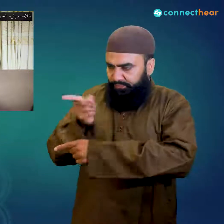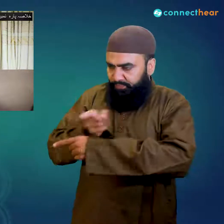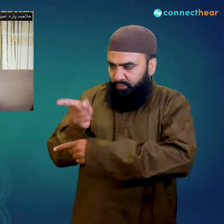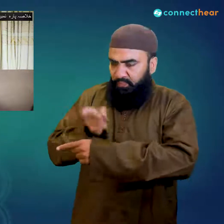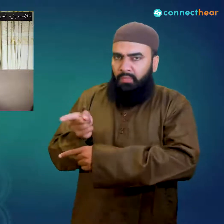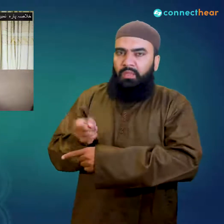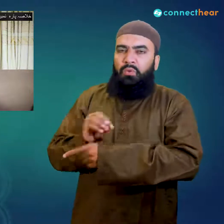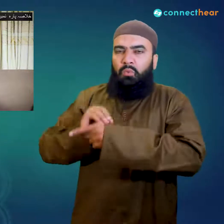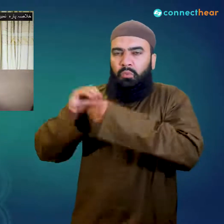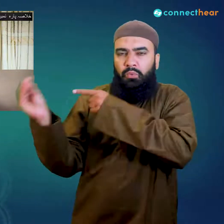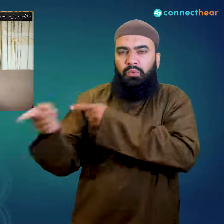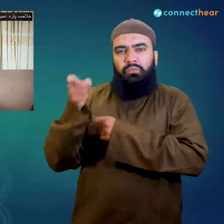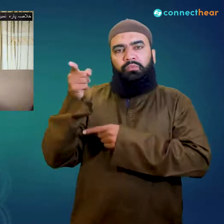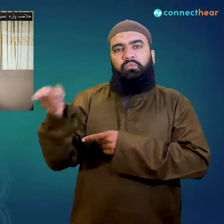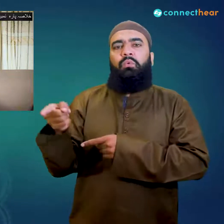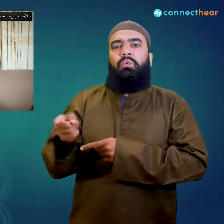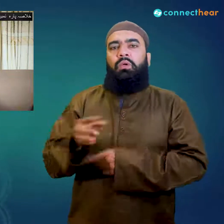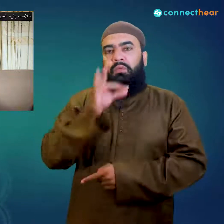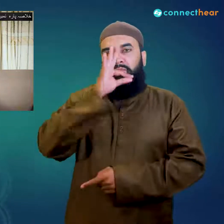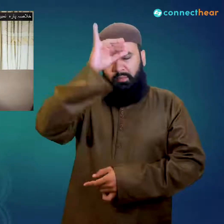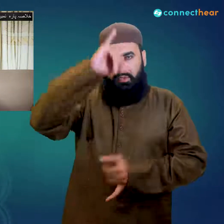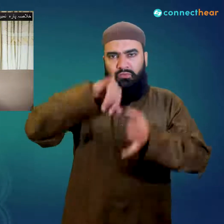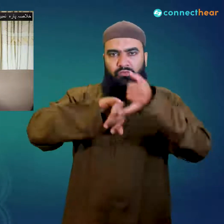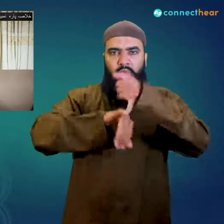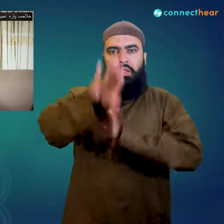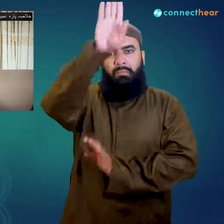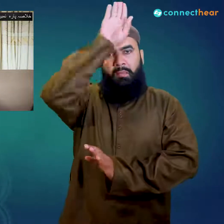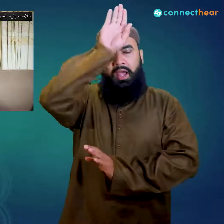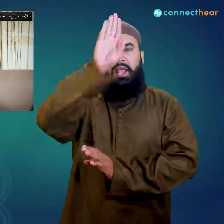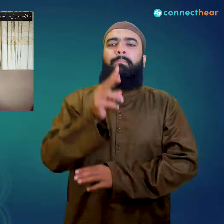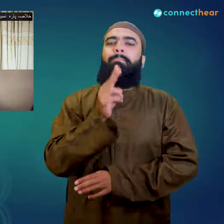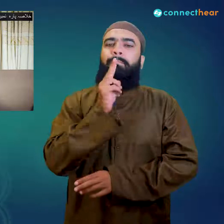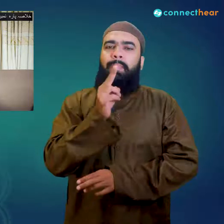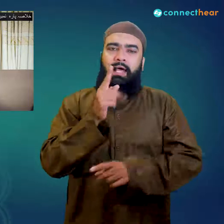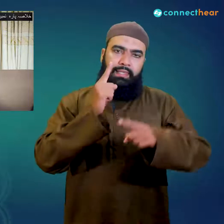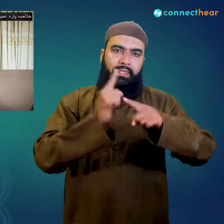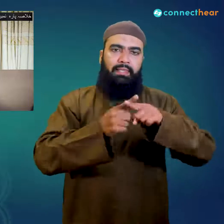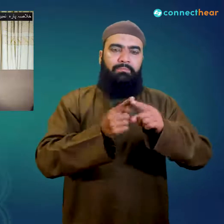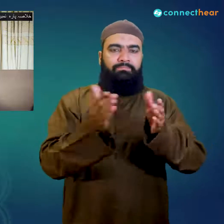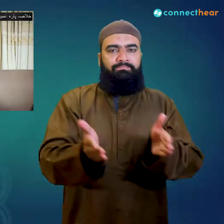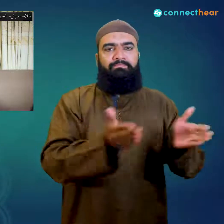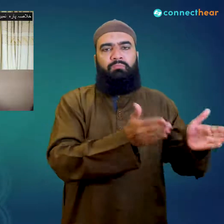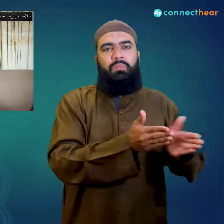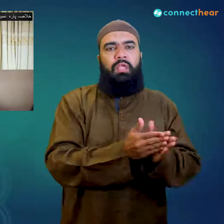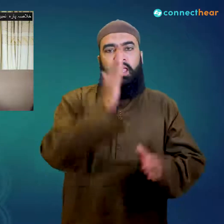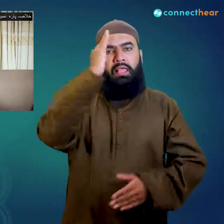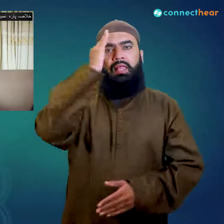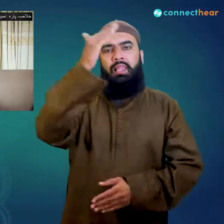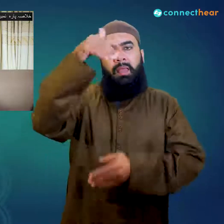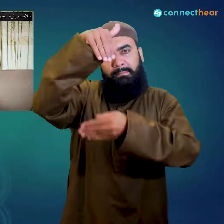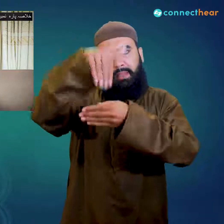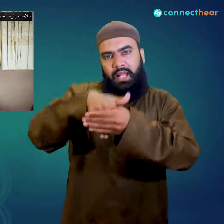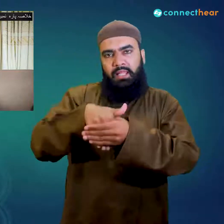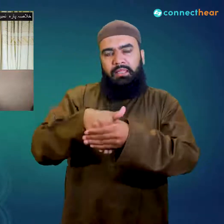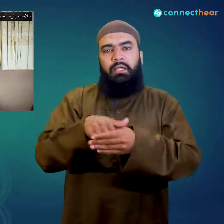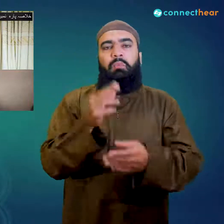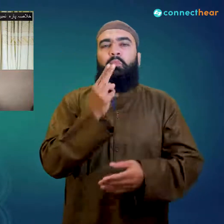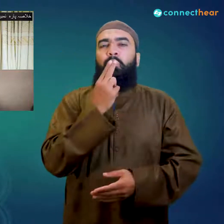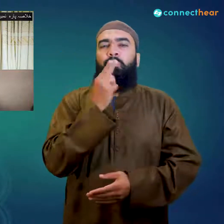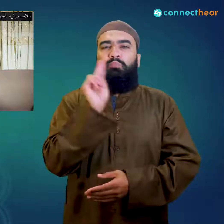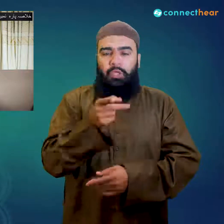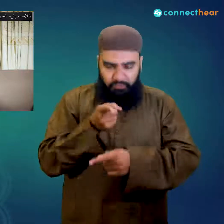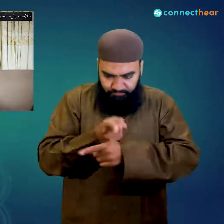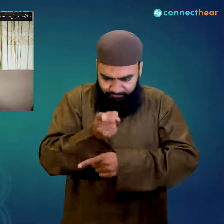جادو سکھایا کرتے تھے۔ شریعت میں جادو کرنا کرانا یہ کفر ہے، اور جو اس پر یقین رکھتا ہے یا کرتا